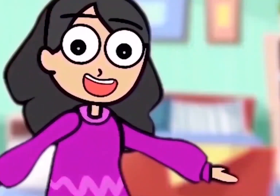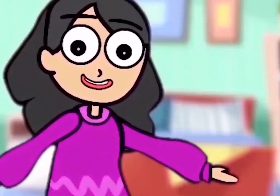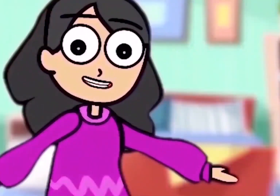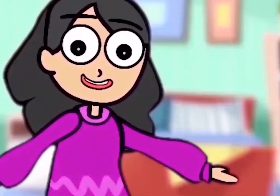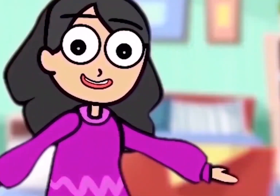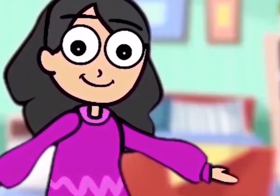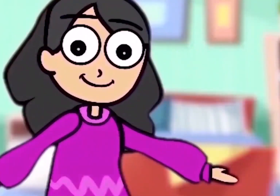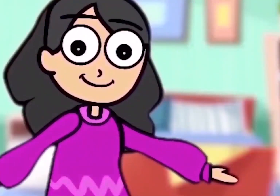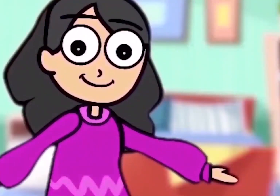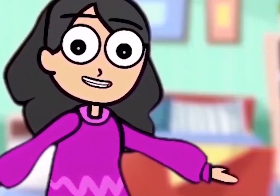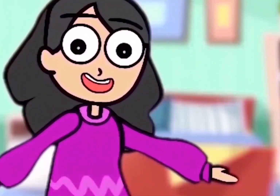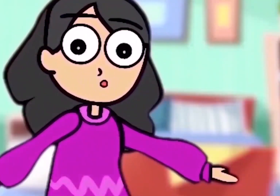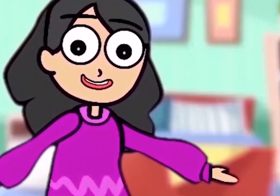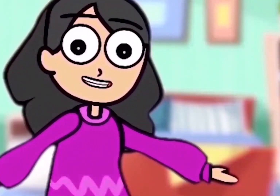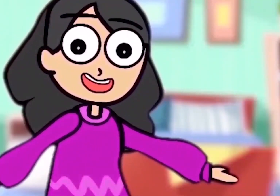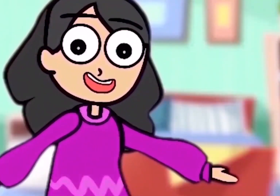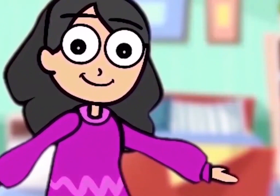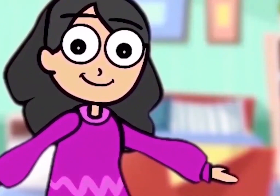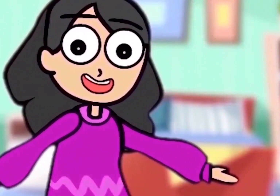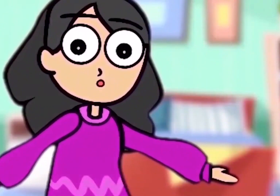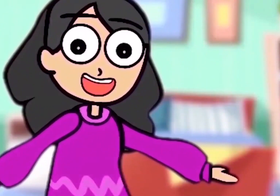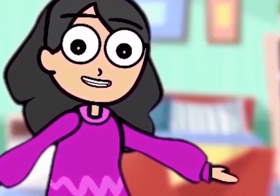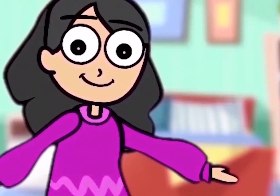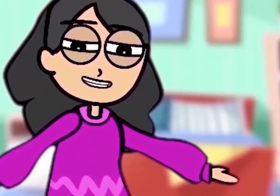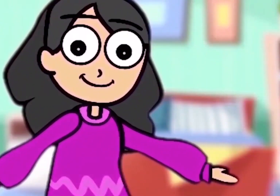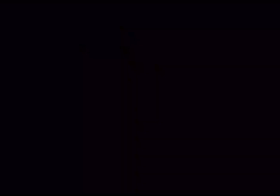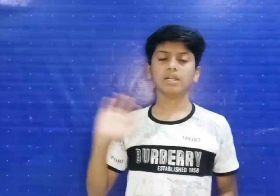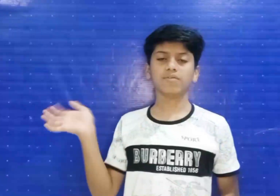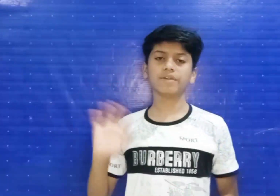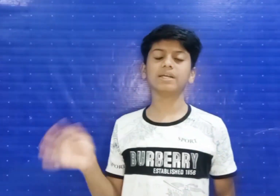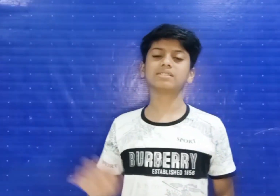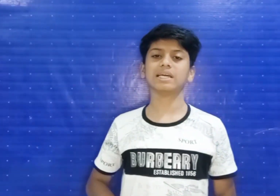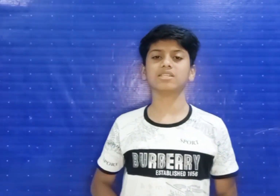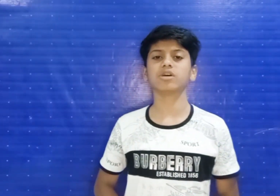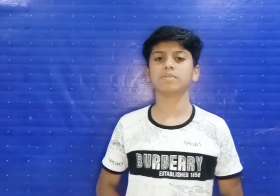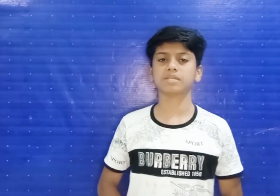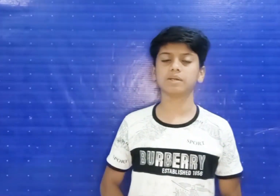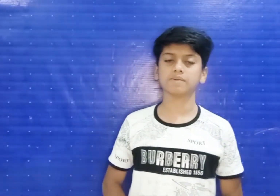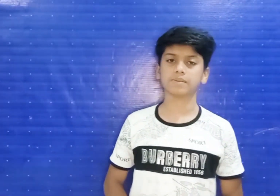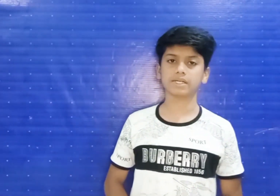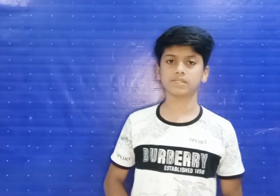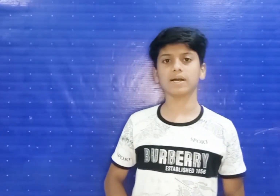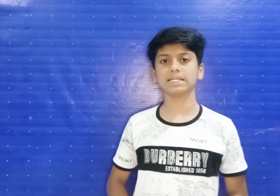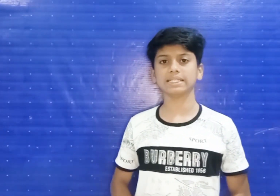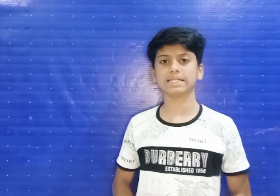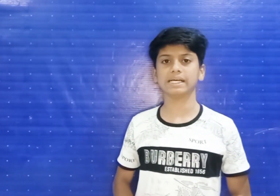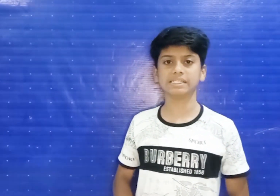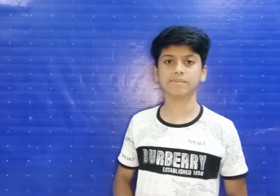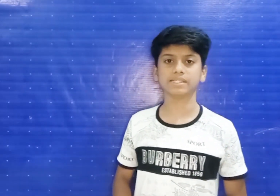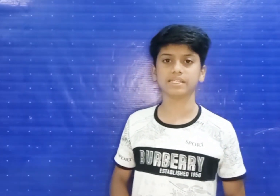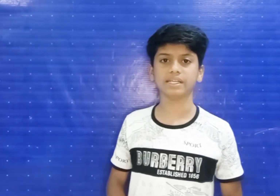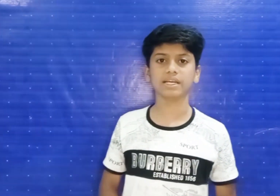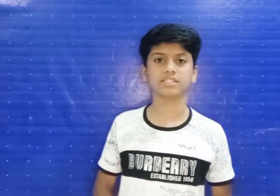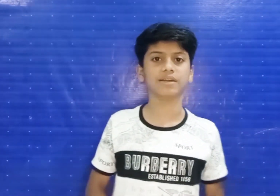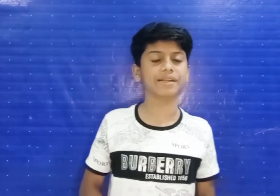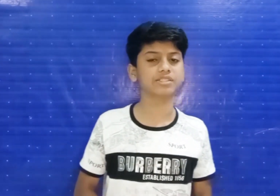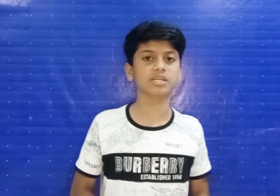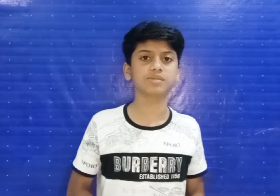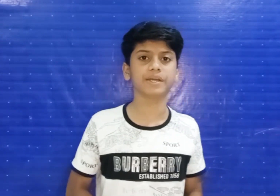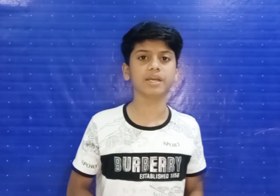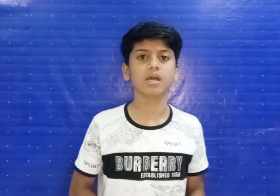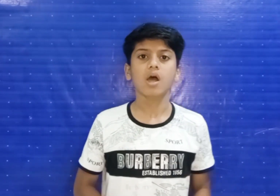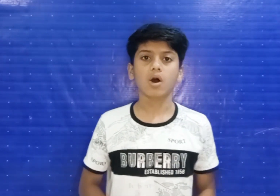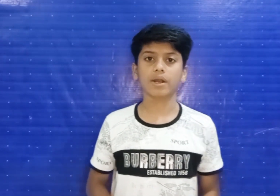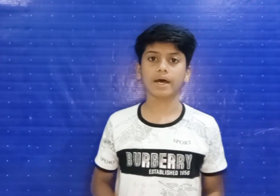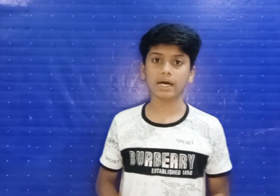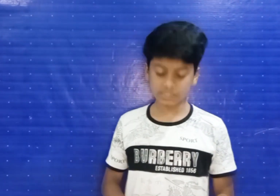हमें प्रार्थना करिबा आ गॉड को सहित कथा हेबा। हेलो फ्रेंड्स, कैसे हो आप सब? आप सबका स्वागत है क्राइस्ट एम्बेसी इंडिया चिल्ड्रन